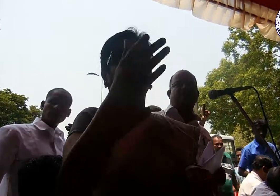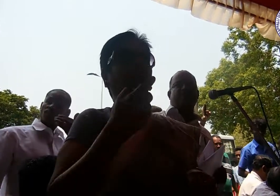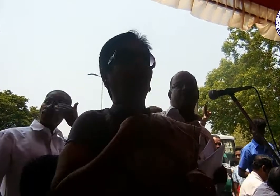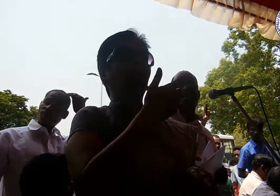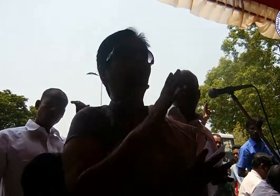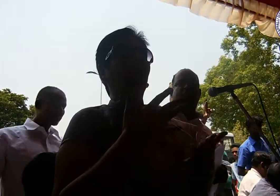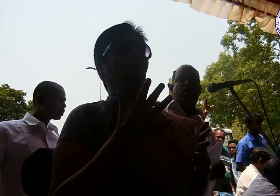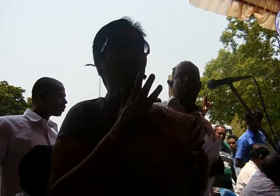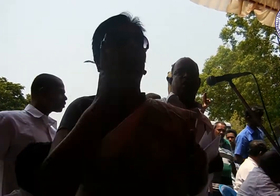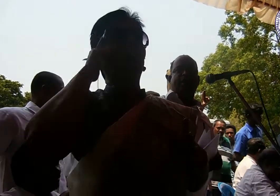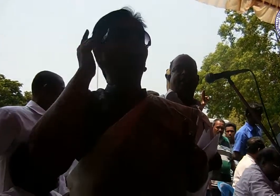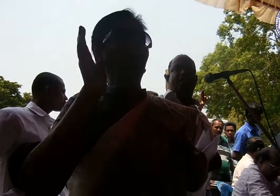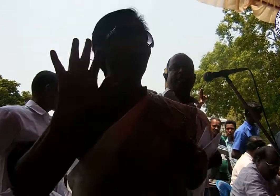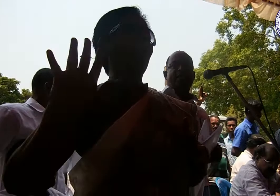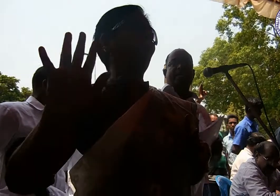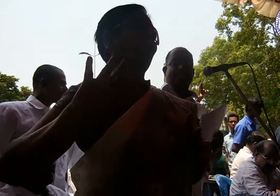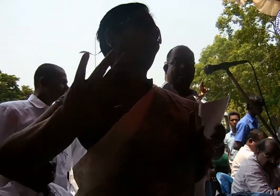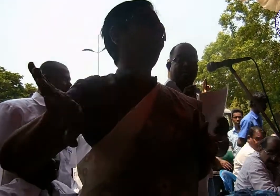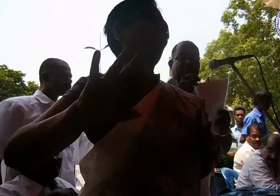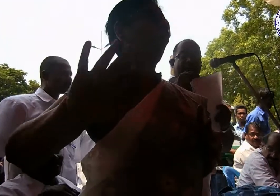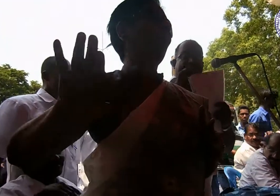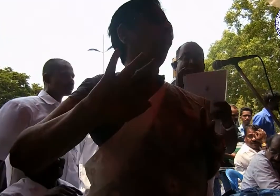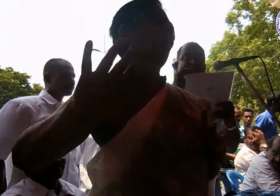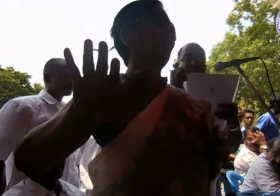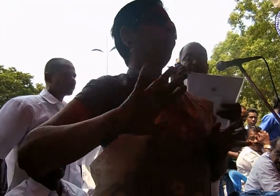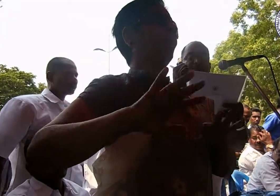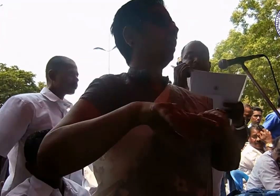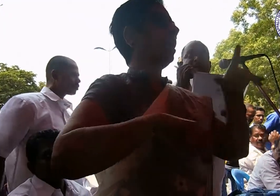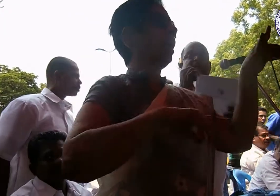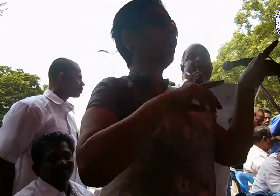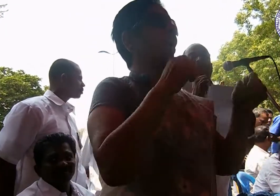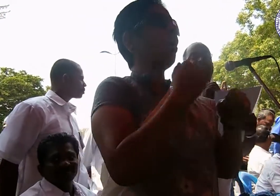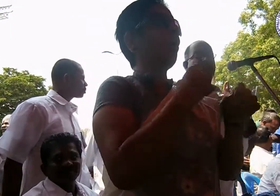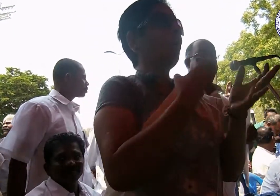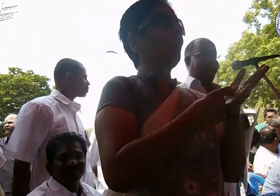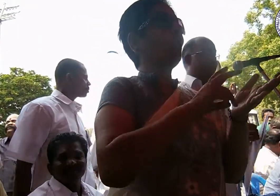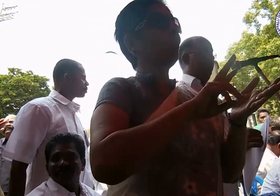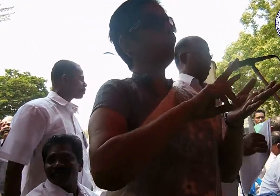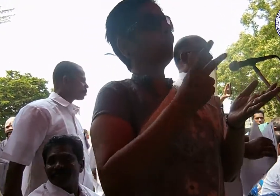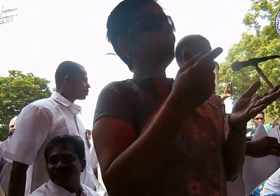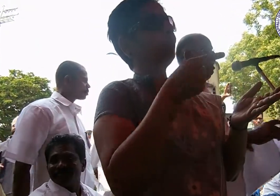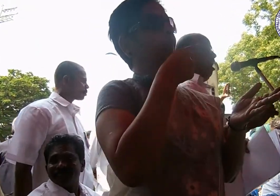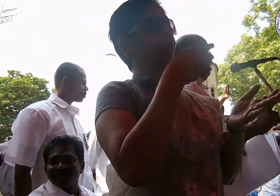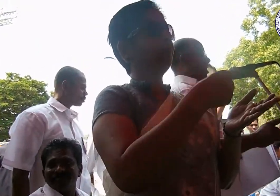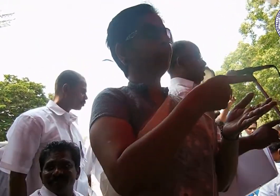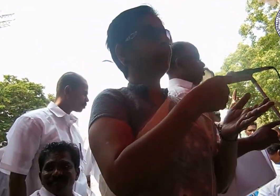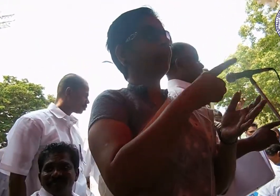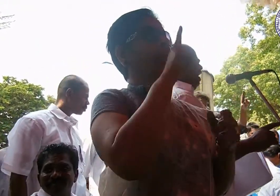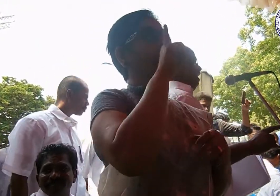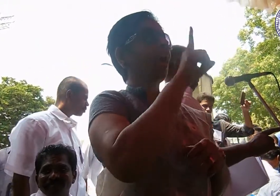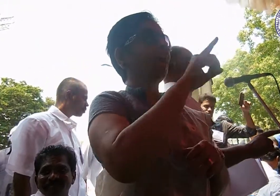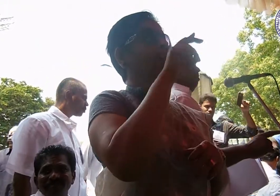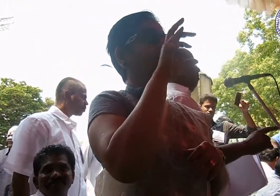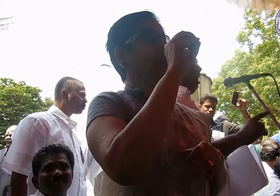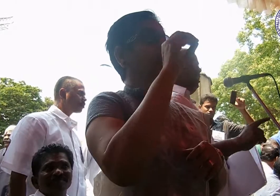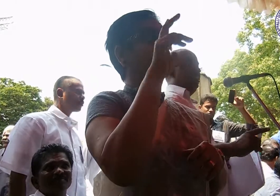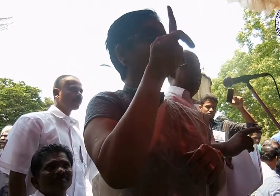பண்ண முடியாதுங்கிற நோக்கத்தோட இந்த அரசாணையில் போடப்பட்ட விதியின்படி இந்த 1107